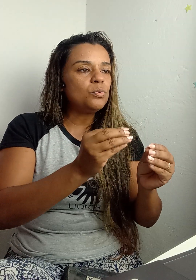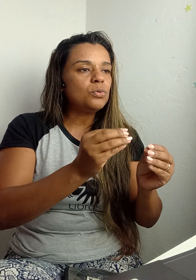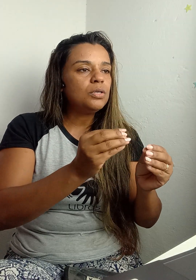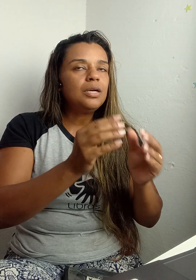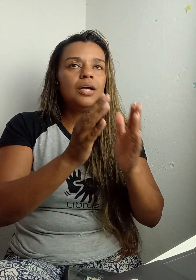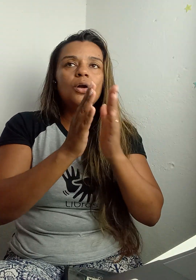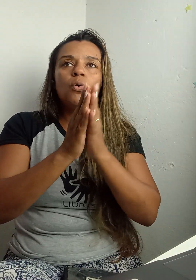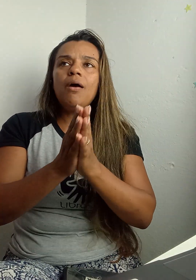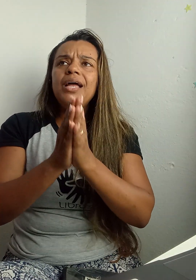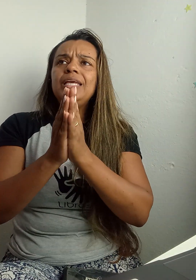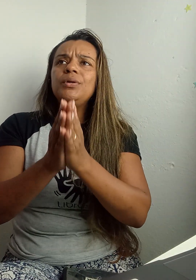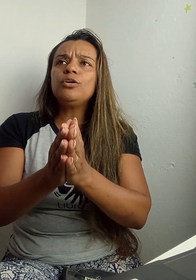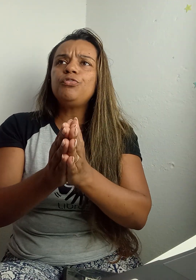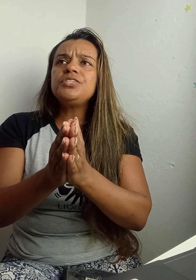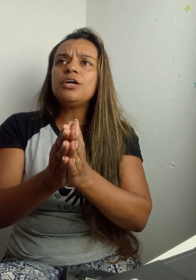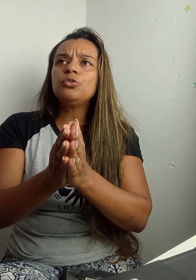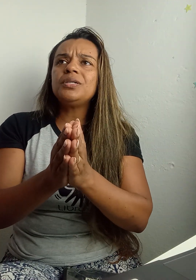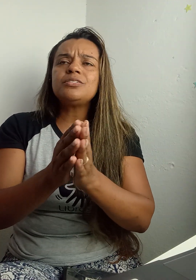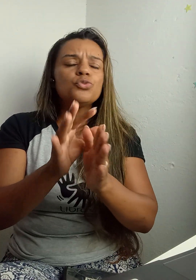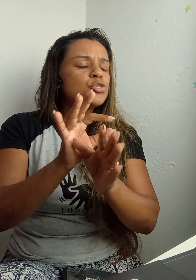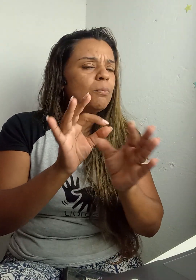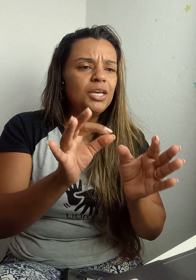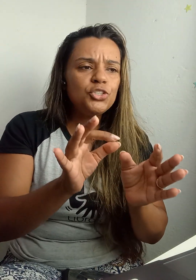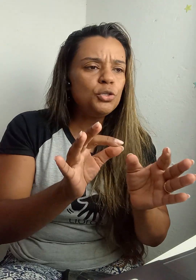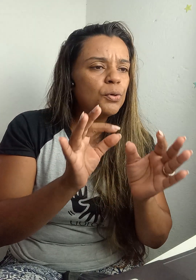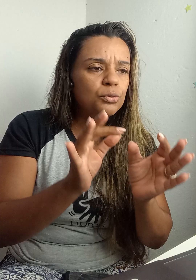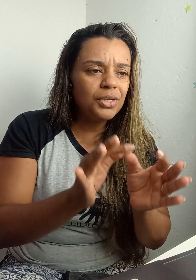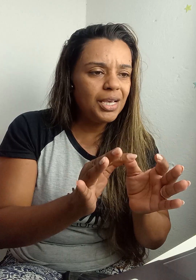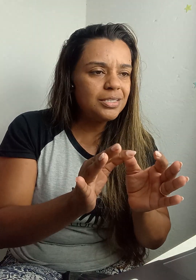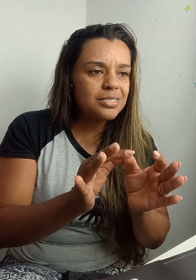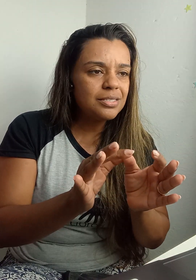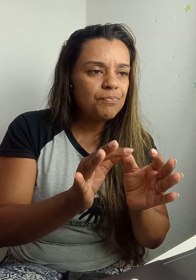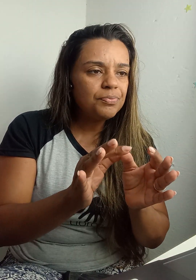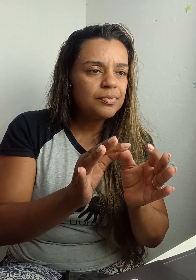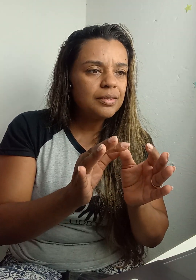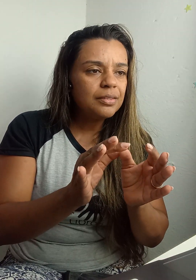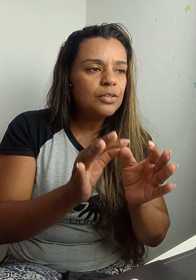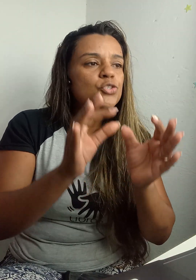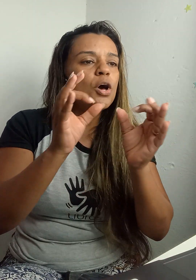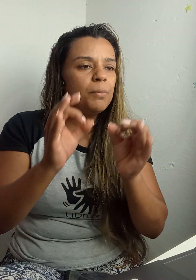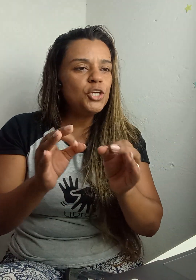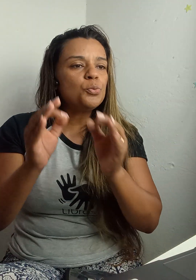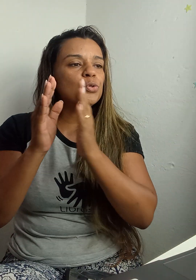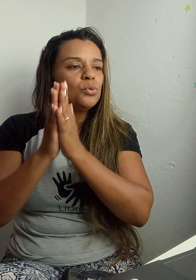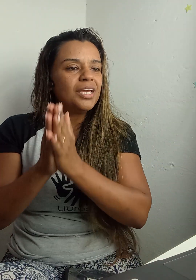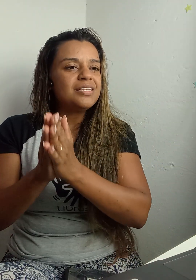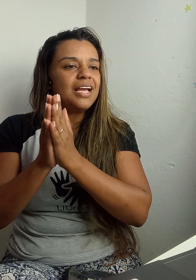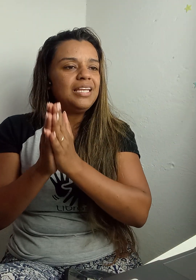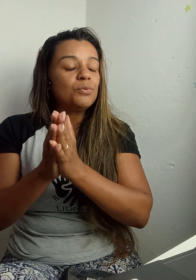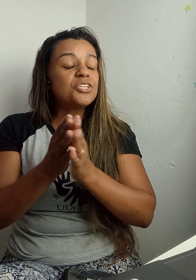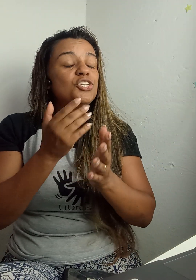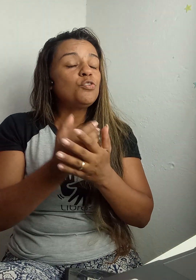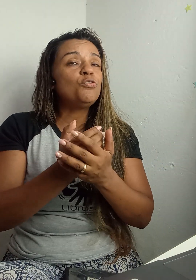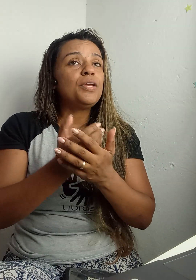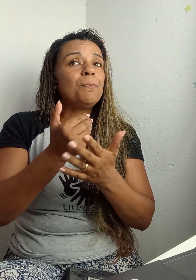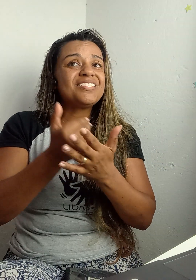Brasil. Qual é a língua então oficial do Brasil? Somente o português. Somente o português é a língua. Se a gente for ver para